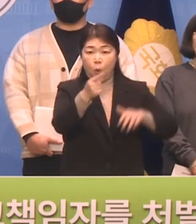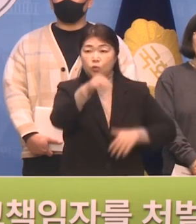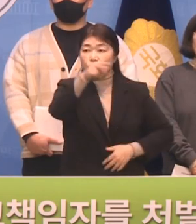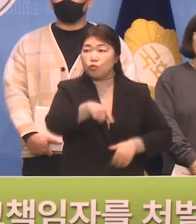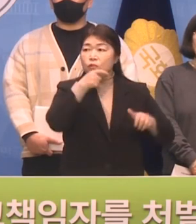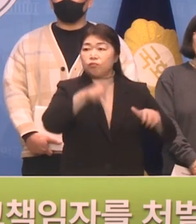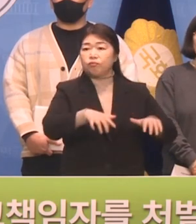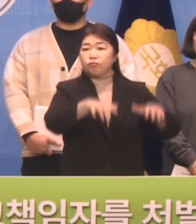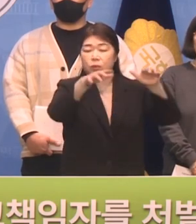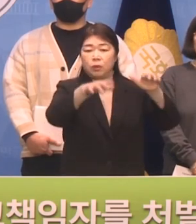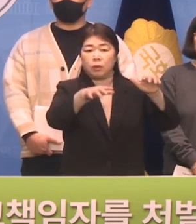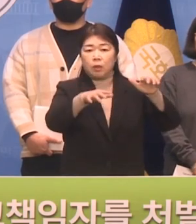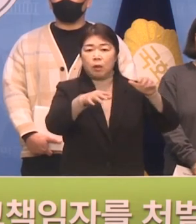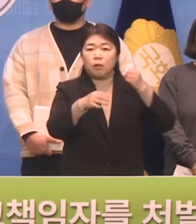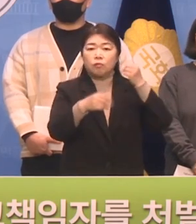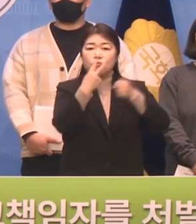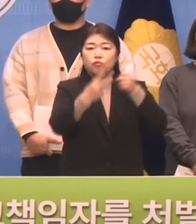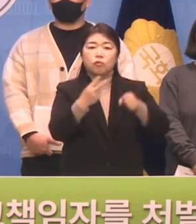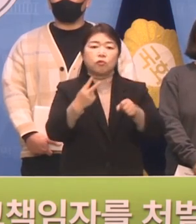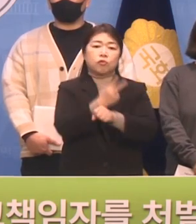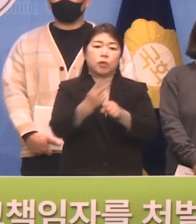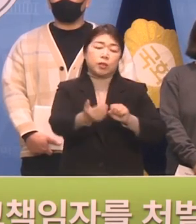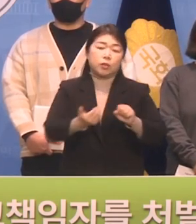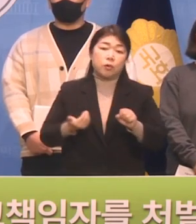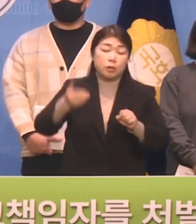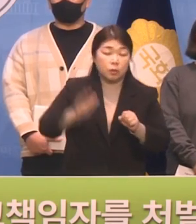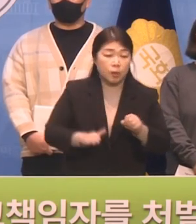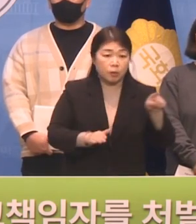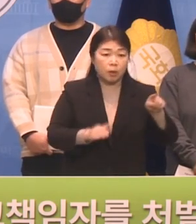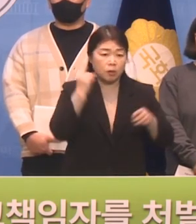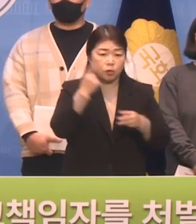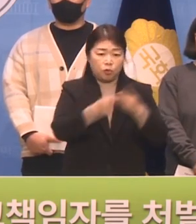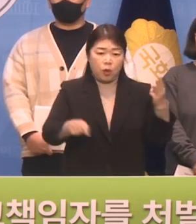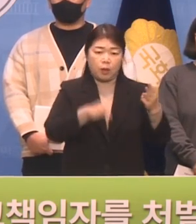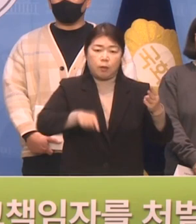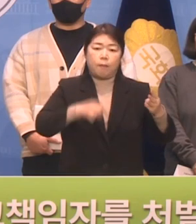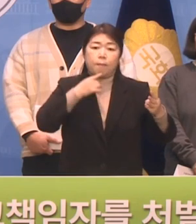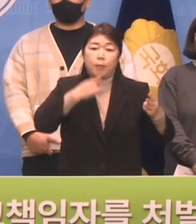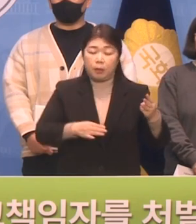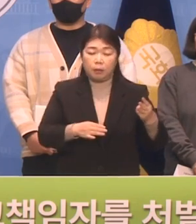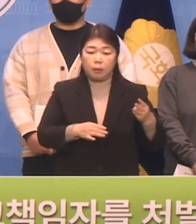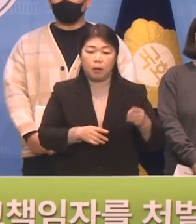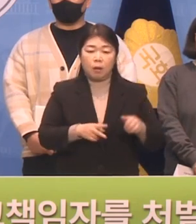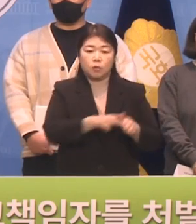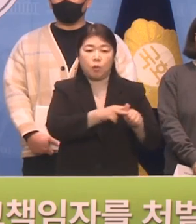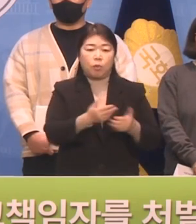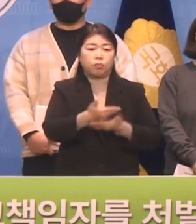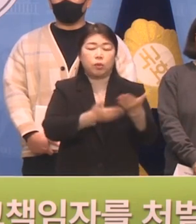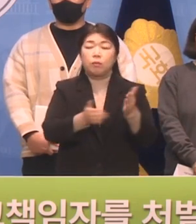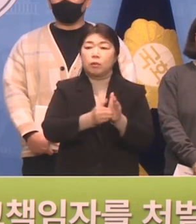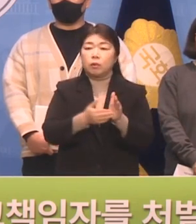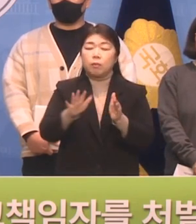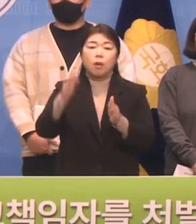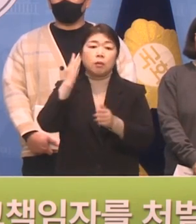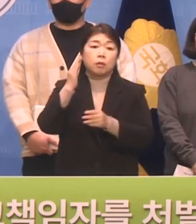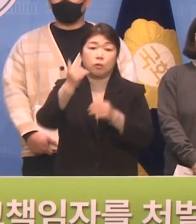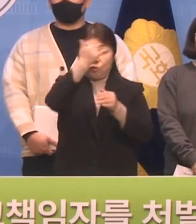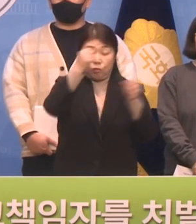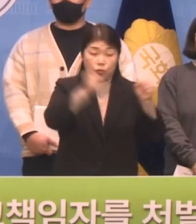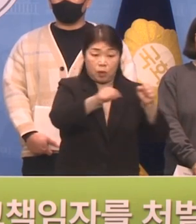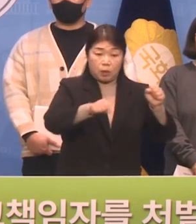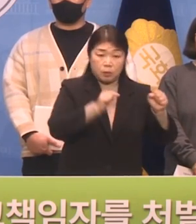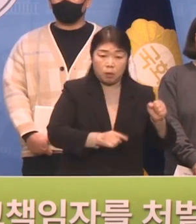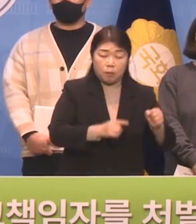흥덕구청에만 전파되었는데 청주시 내에서만 정보가 돌고 청주시는 이를 무시했던